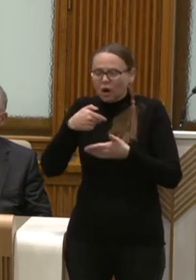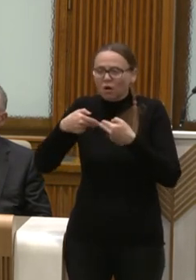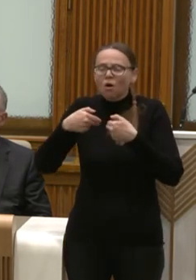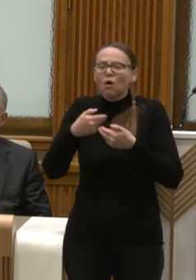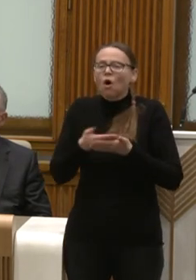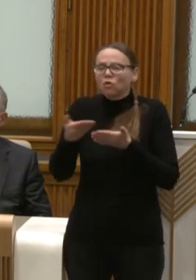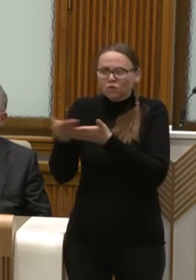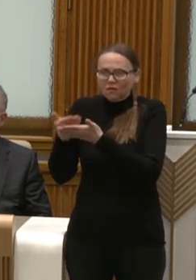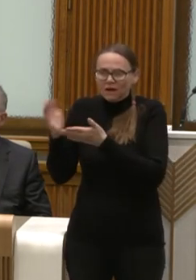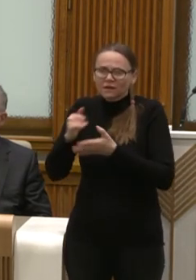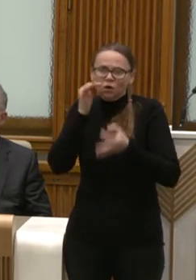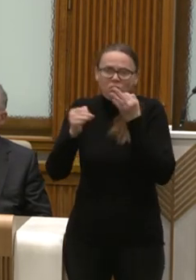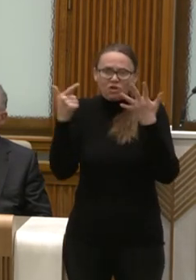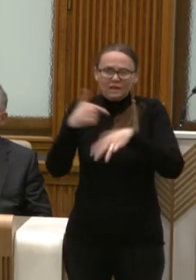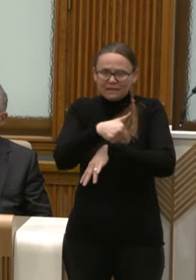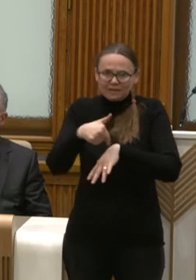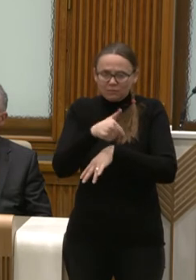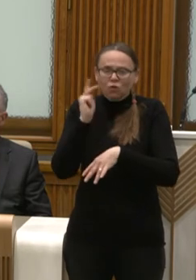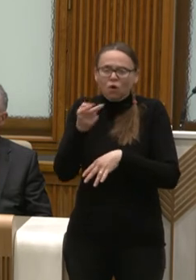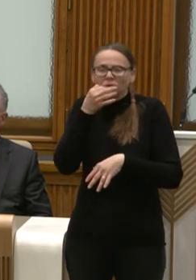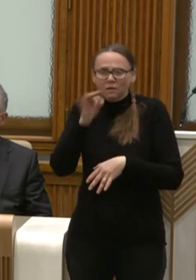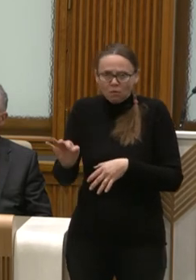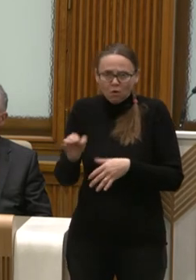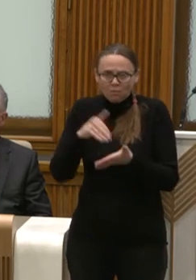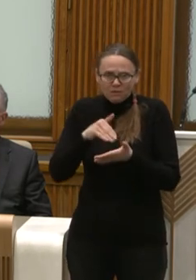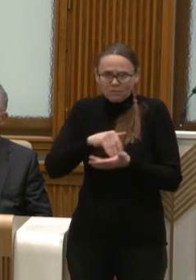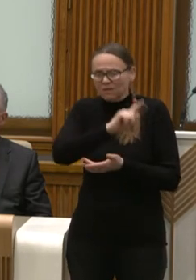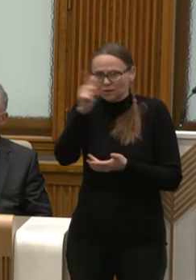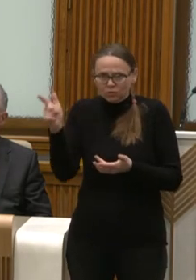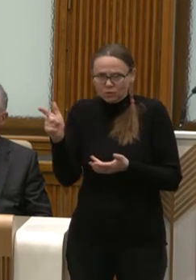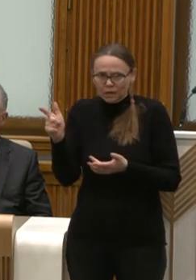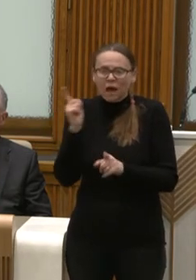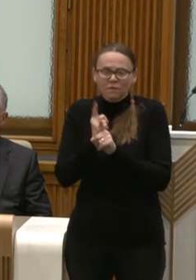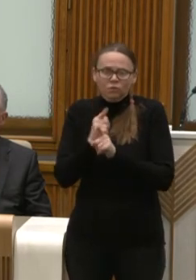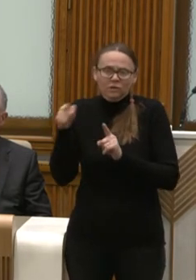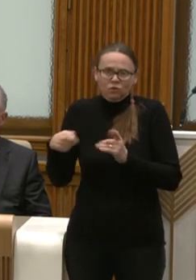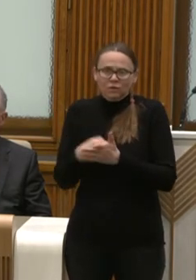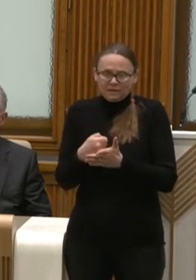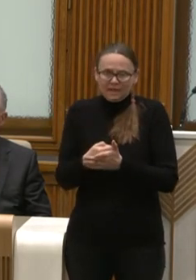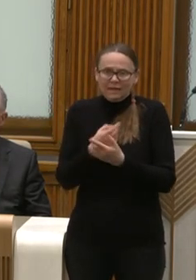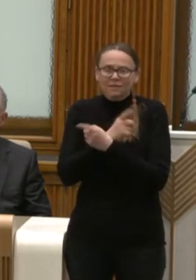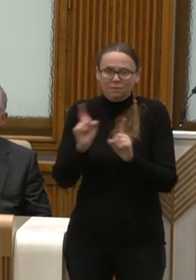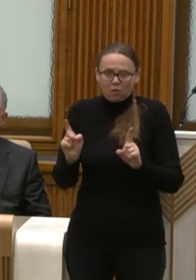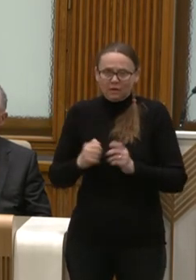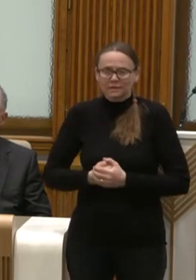7 ur, ko bi jih bolj potrebovali druge, ampak pač tudi to je cena